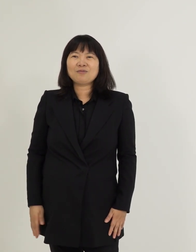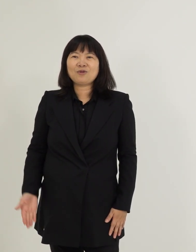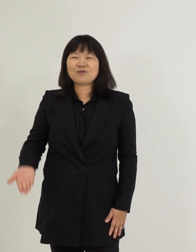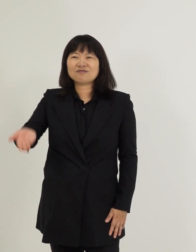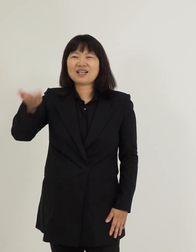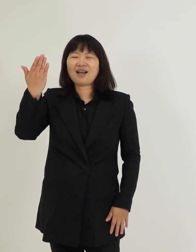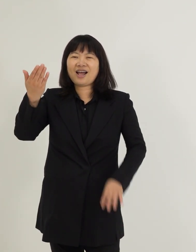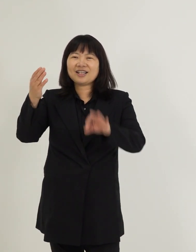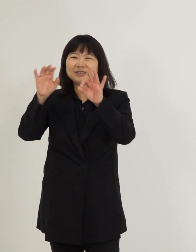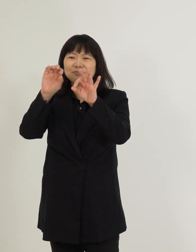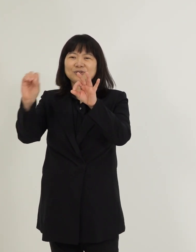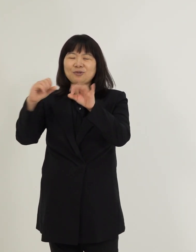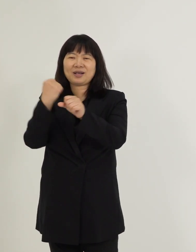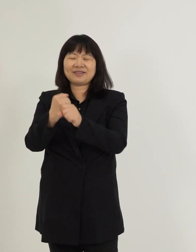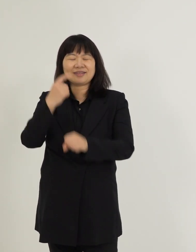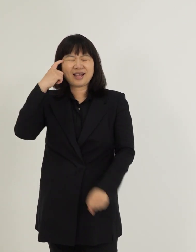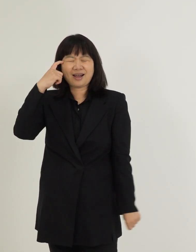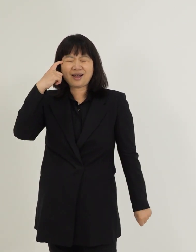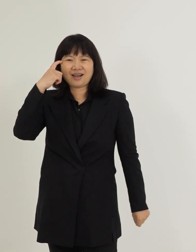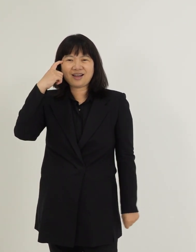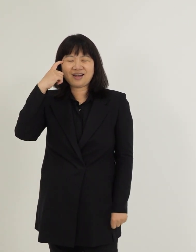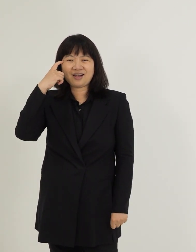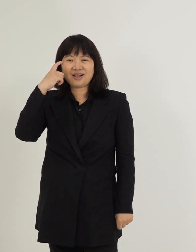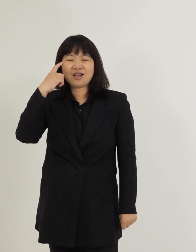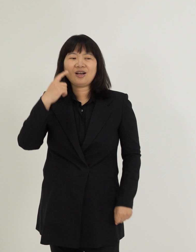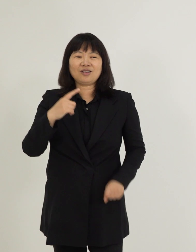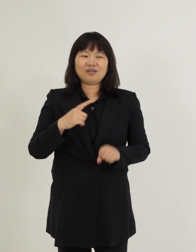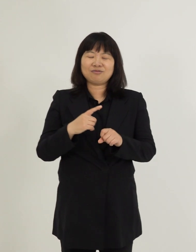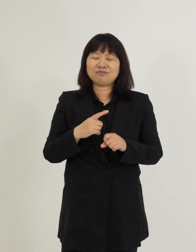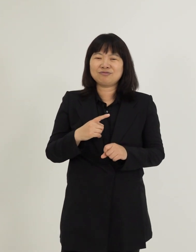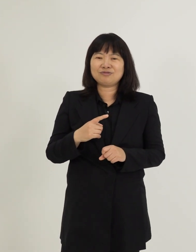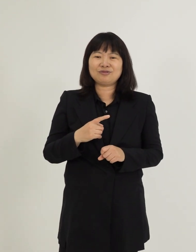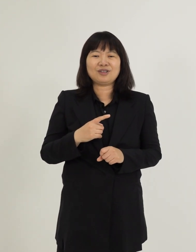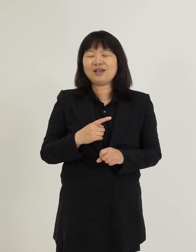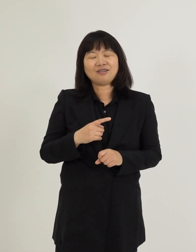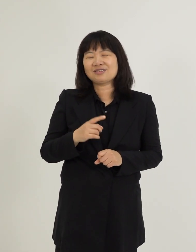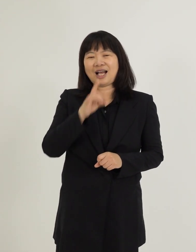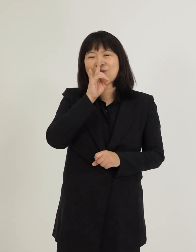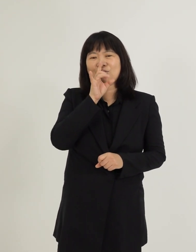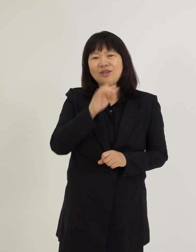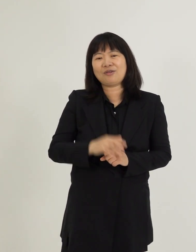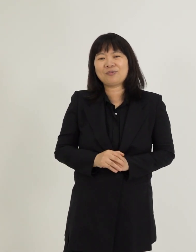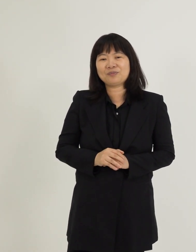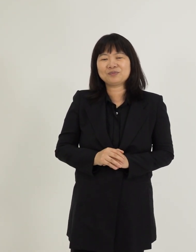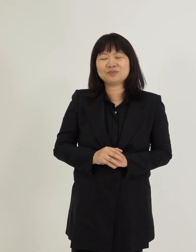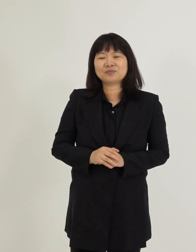된다. 어느 분들은 그렇더라고요. 교회가 이 세상에